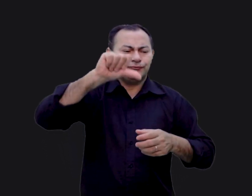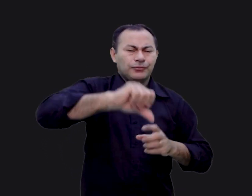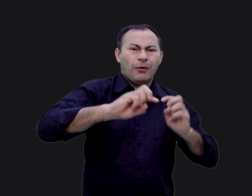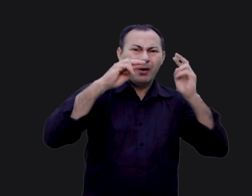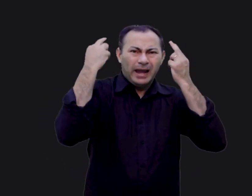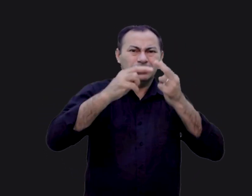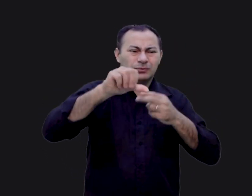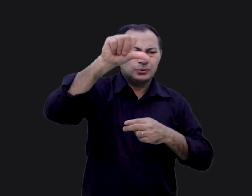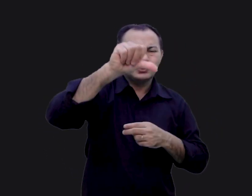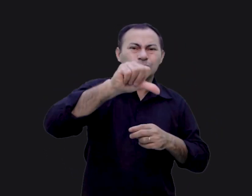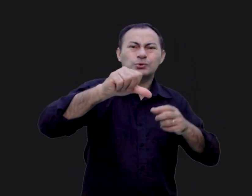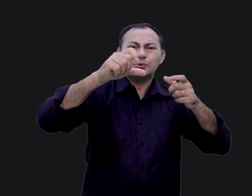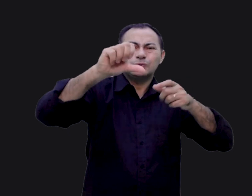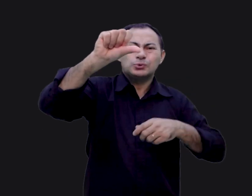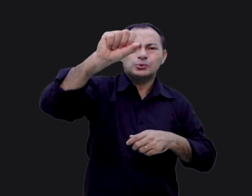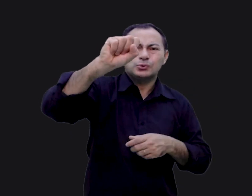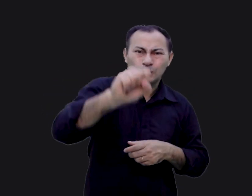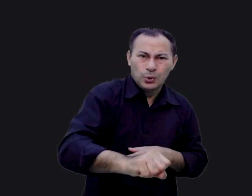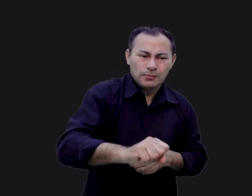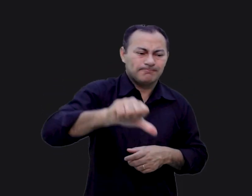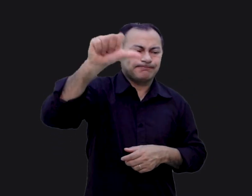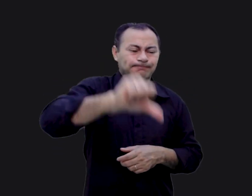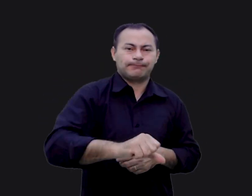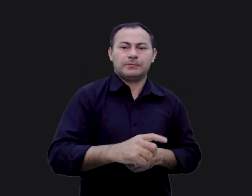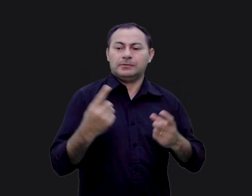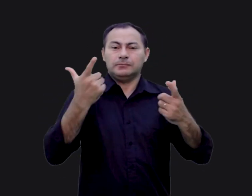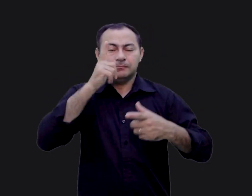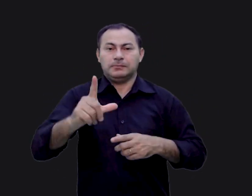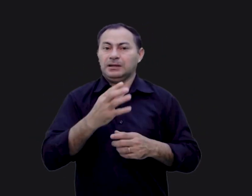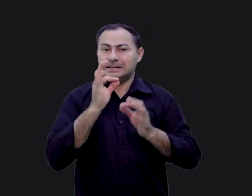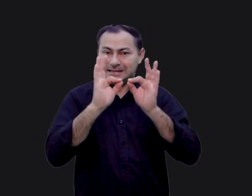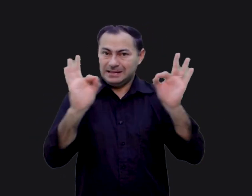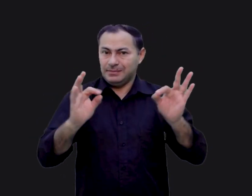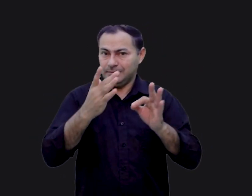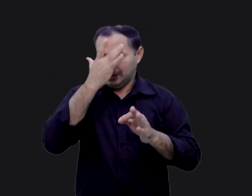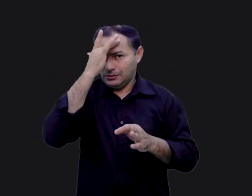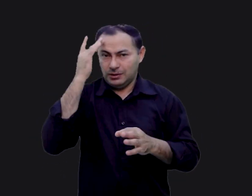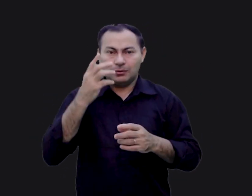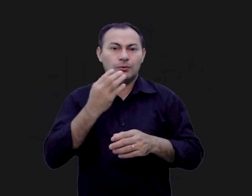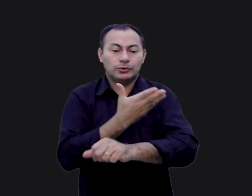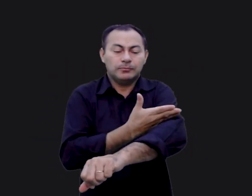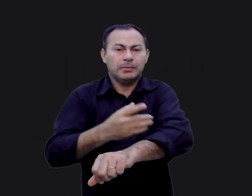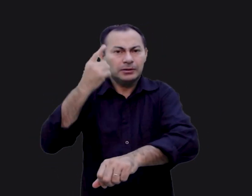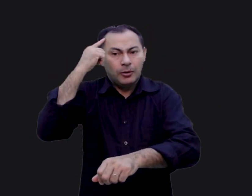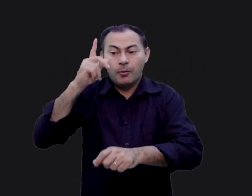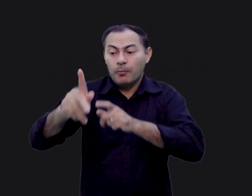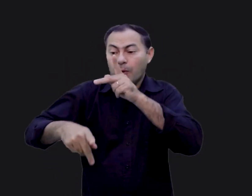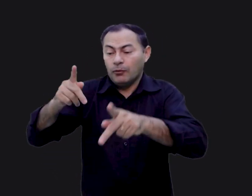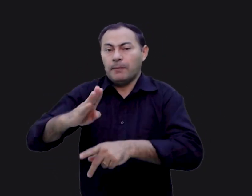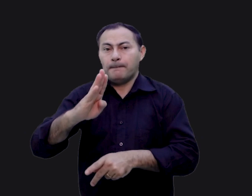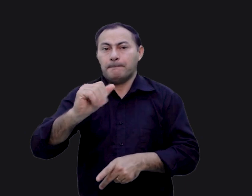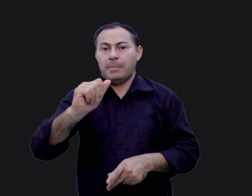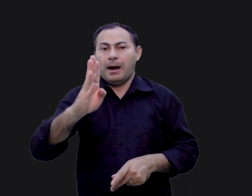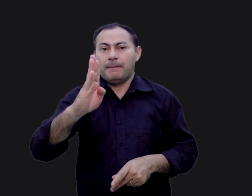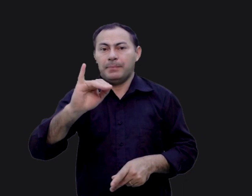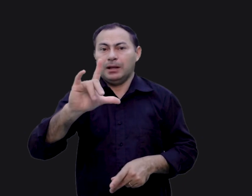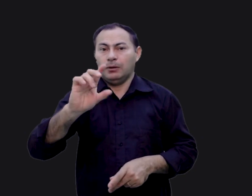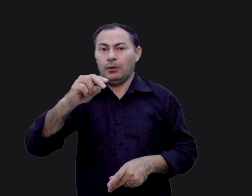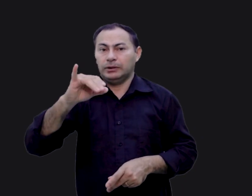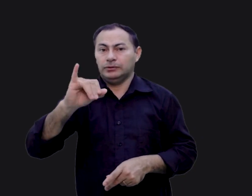do sul, vemos que sua conquista e exílio não foram tão simples como as pessoas costumam pensar. O povo babilônio não apareceu lá de um